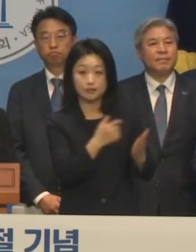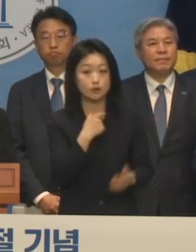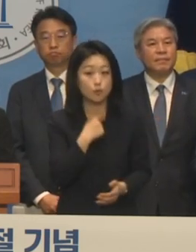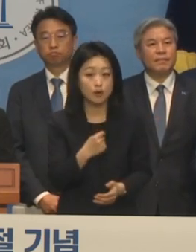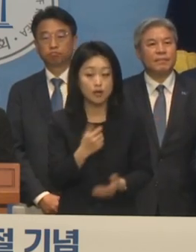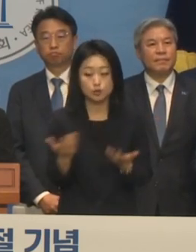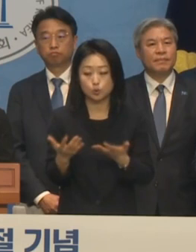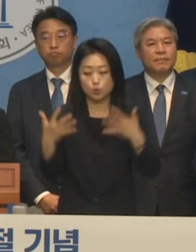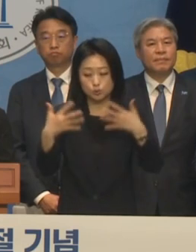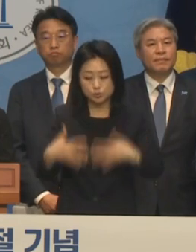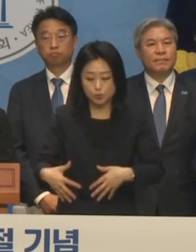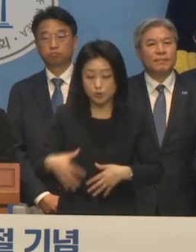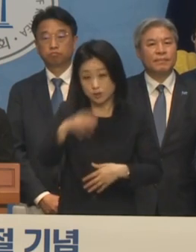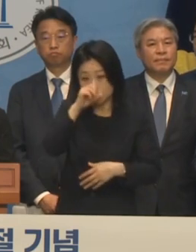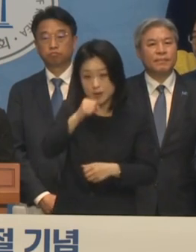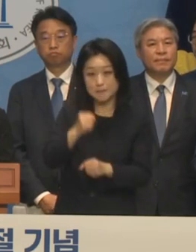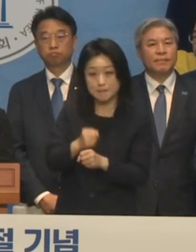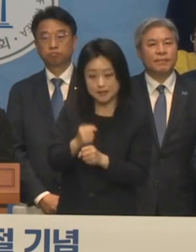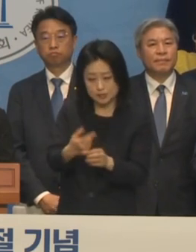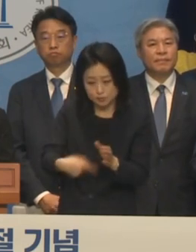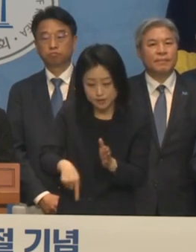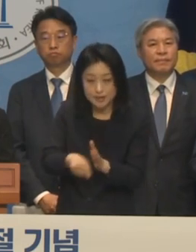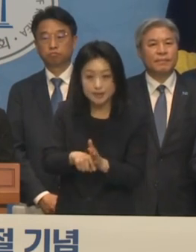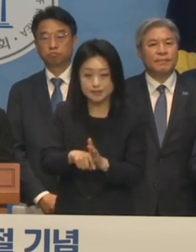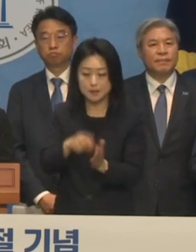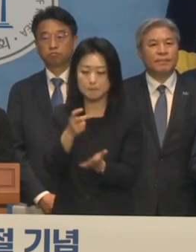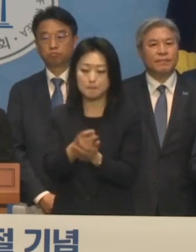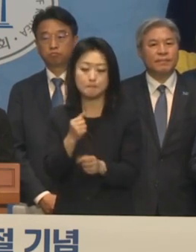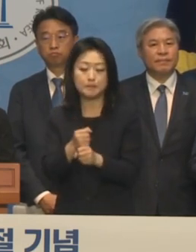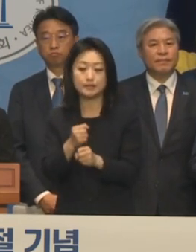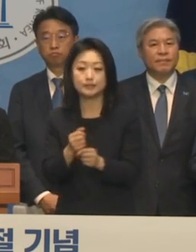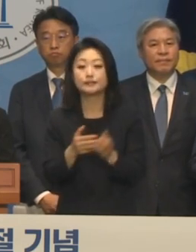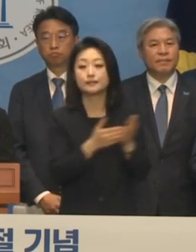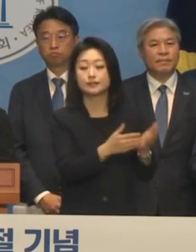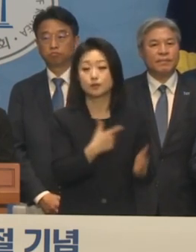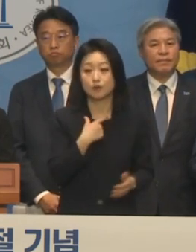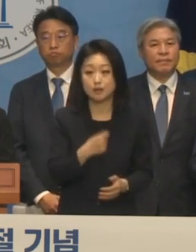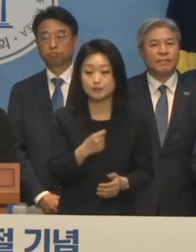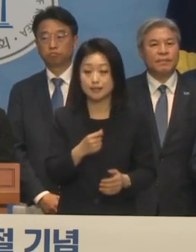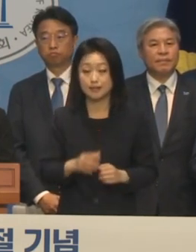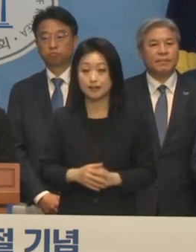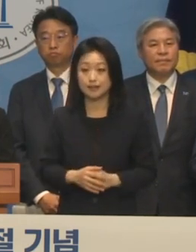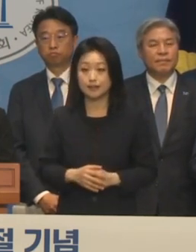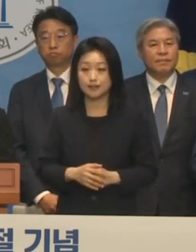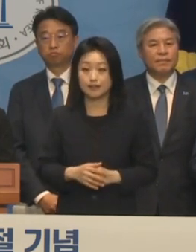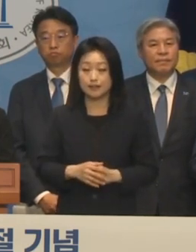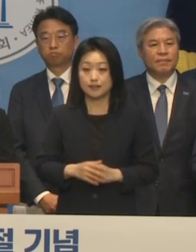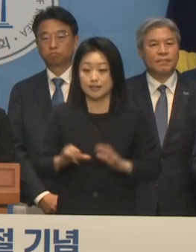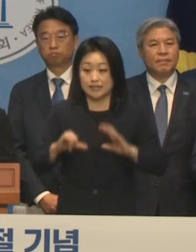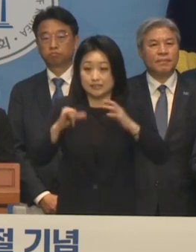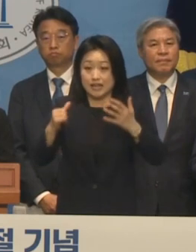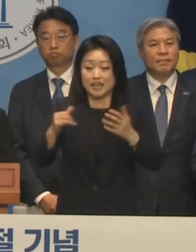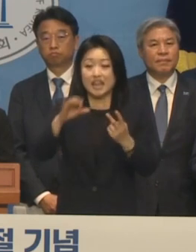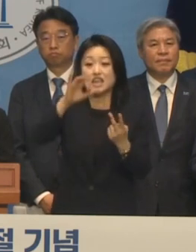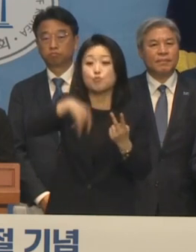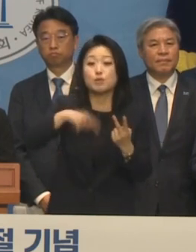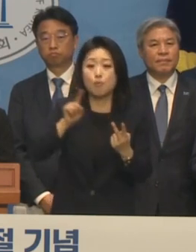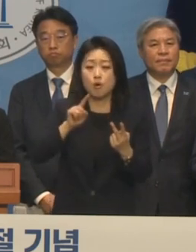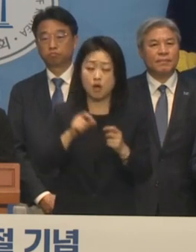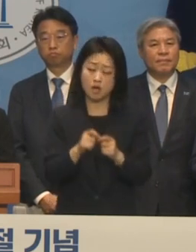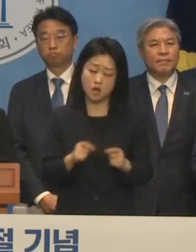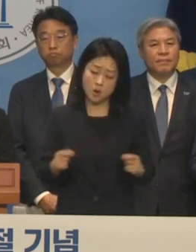노동 조건 개선을 위한 입법 활동에 나서겠습니다. 세계 2위인 장시간 노동의